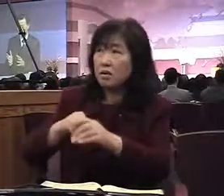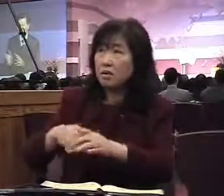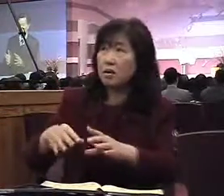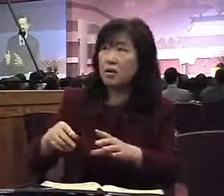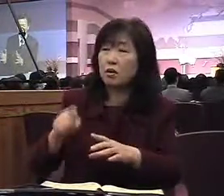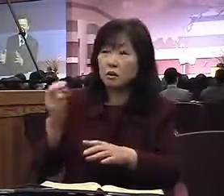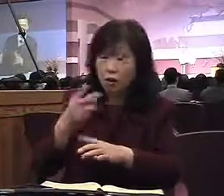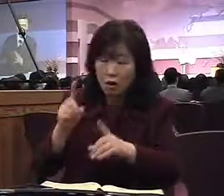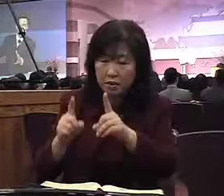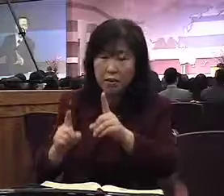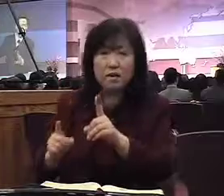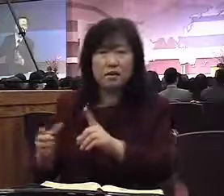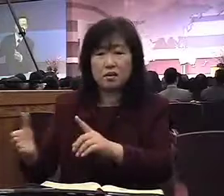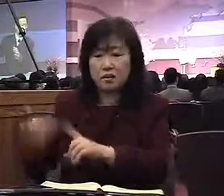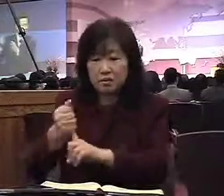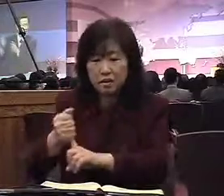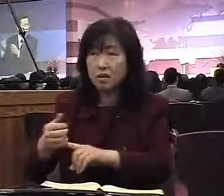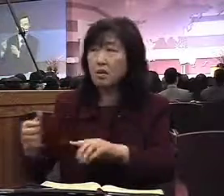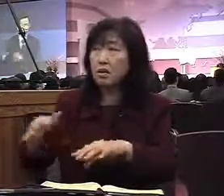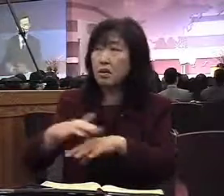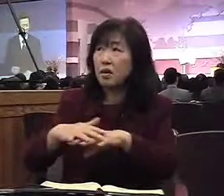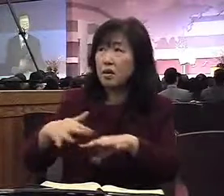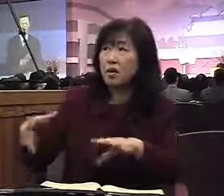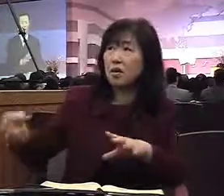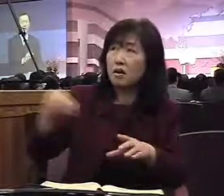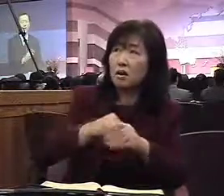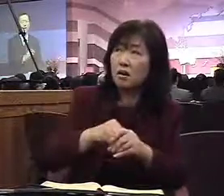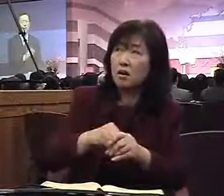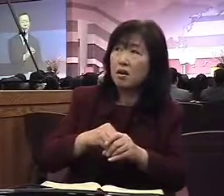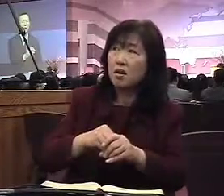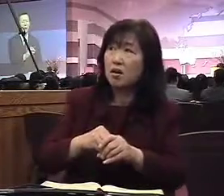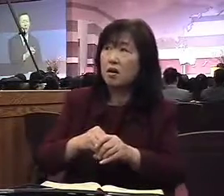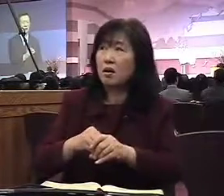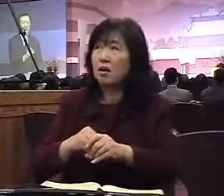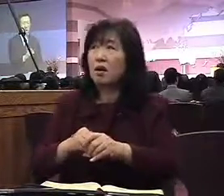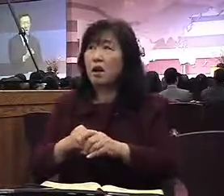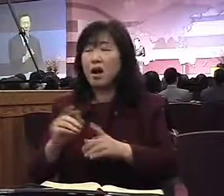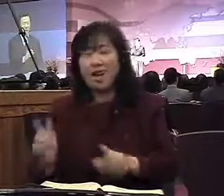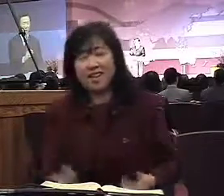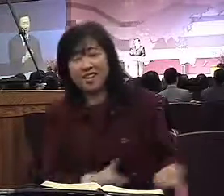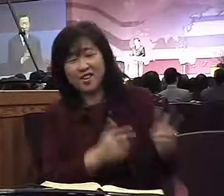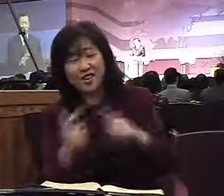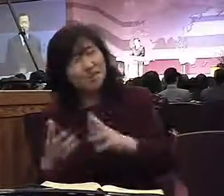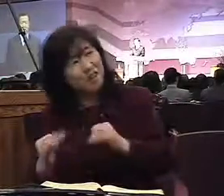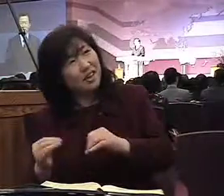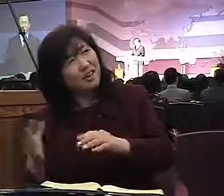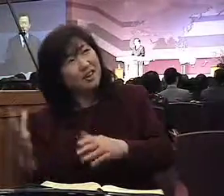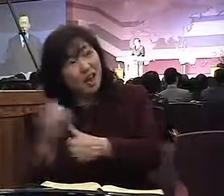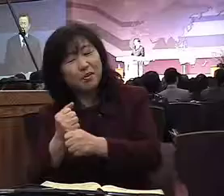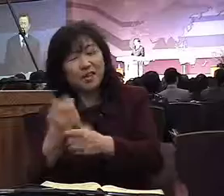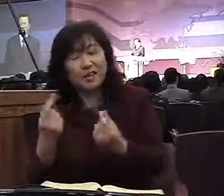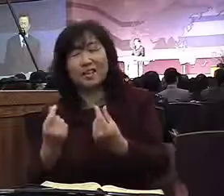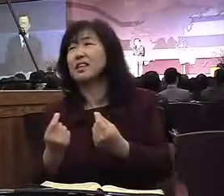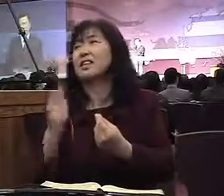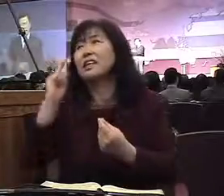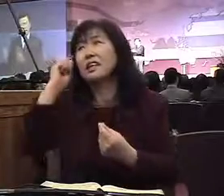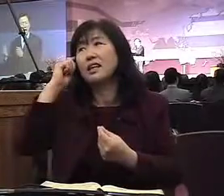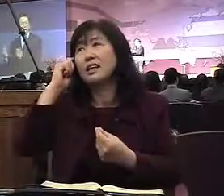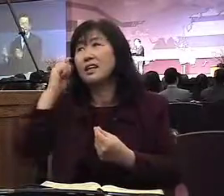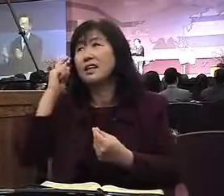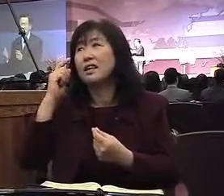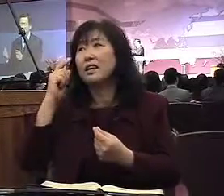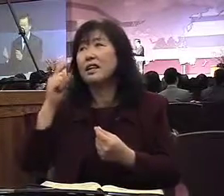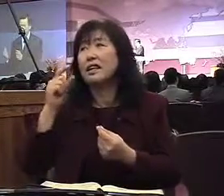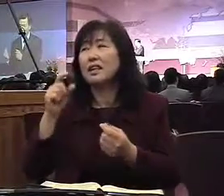마리가 저쪽에서 이야 또 한 마리 있네. 또 하루 종일 꽤 많이 잡은 것 같아요. 그런데 집에 갈 때쯤에서